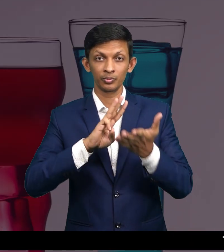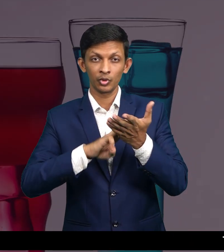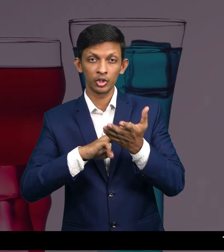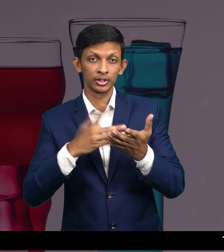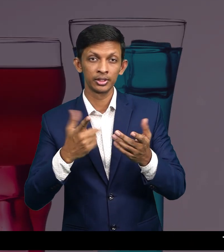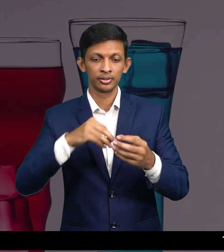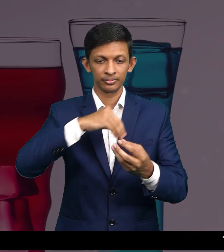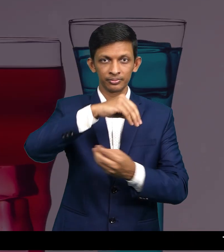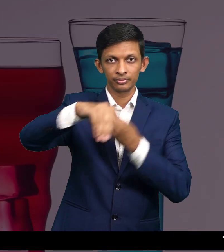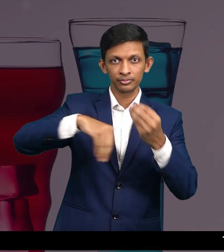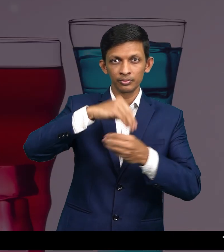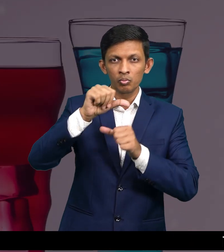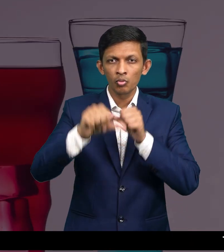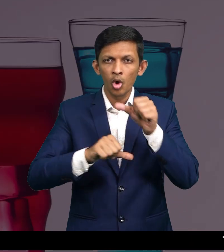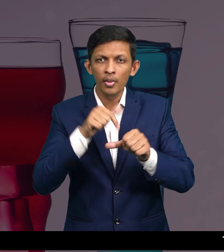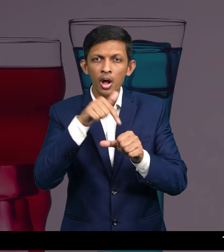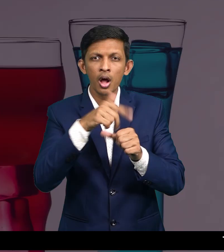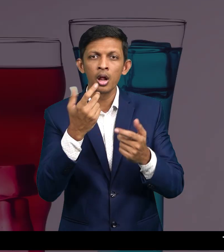मिश्रण,